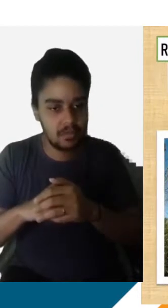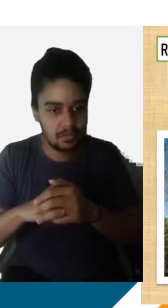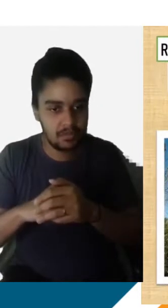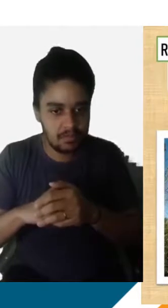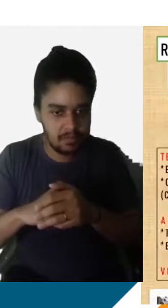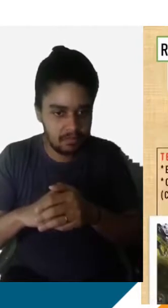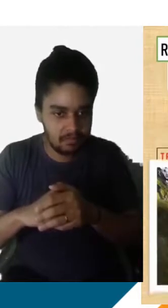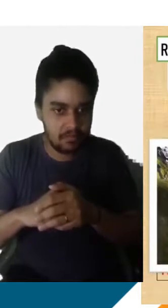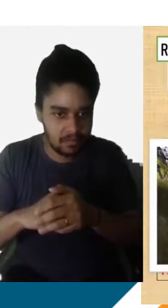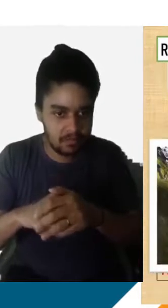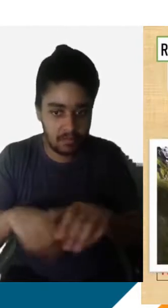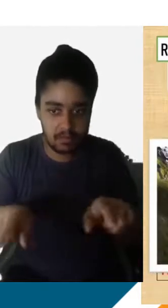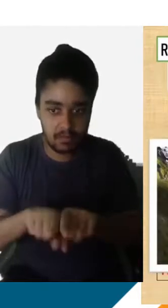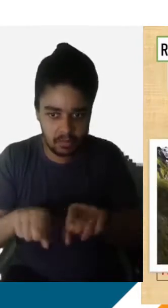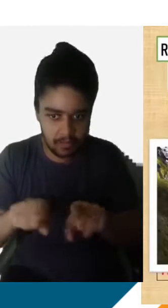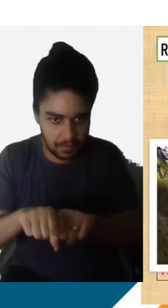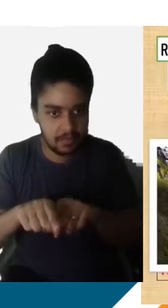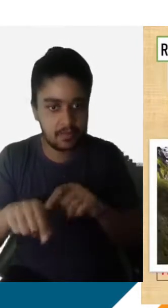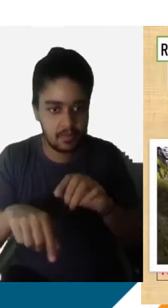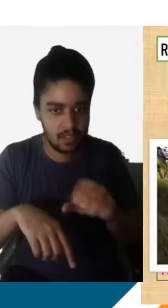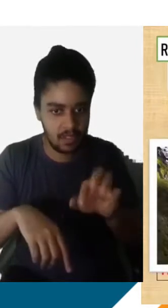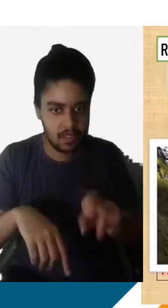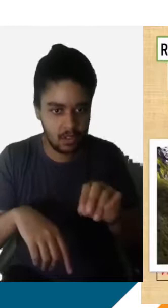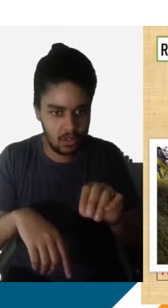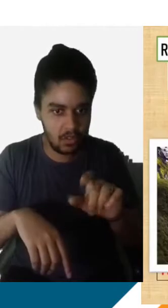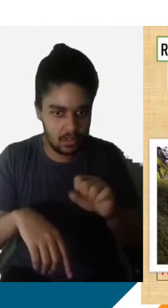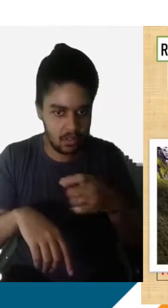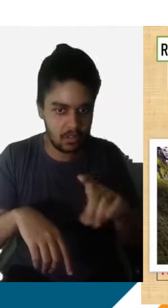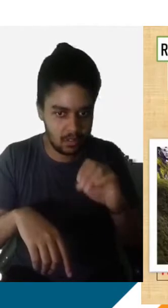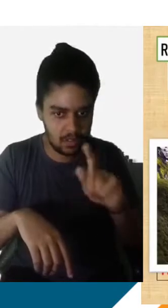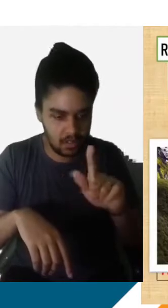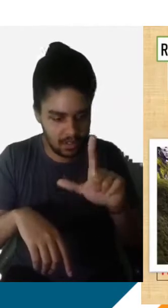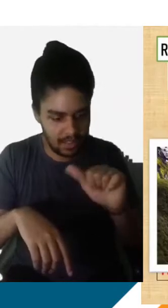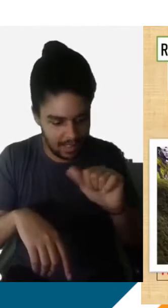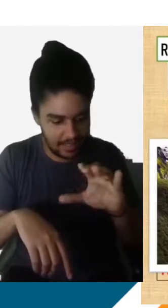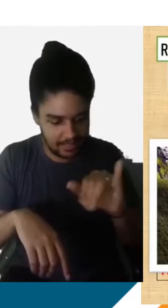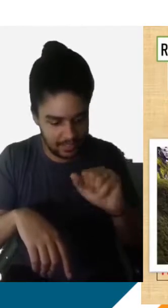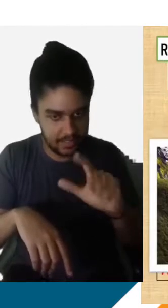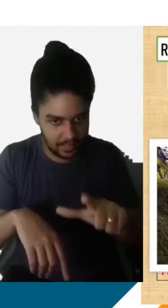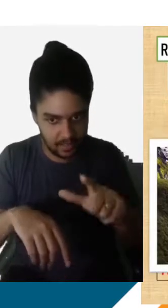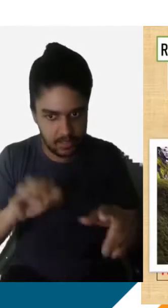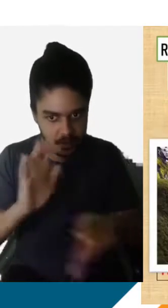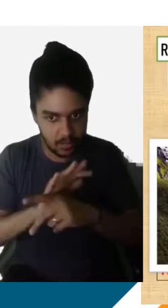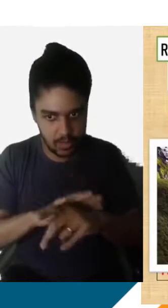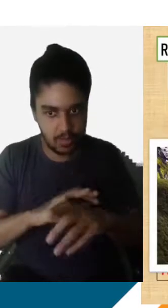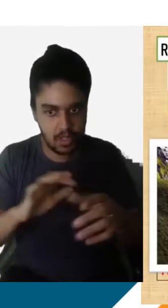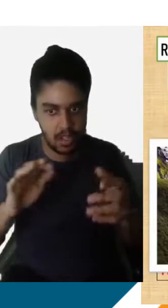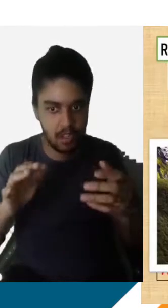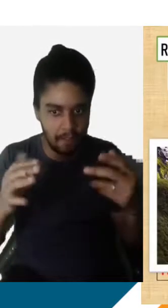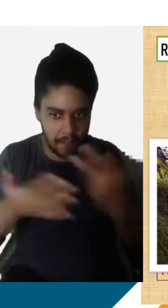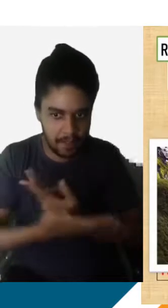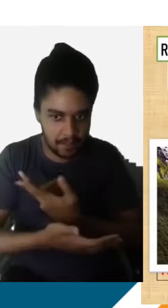do relevo. Já a erosão glacial é provocada